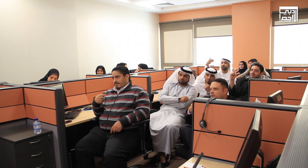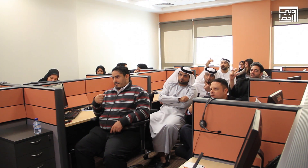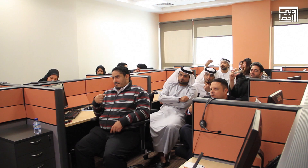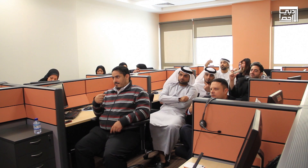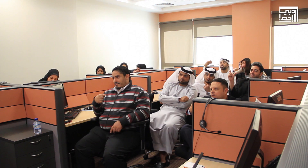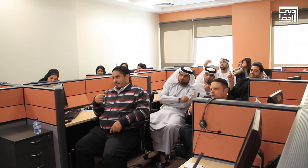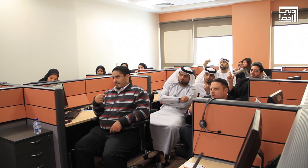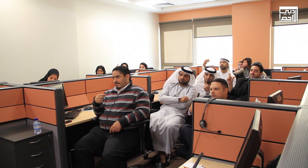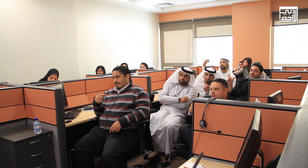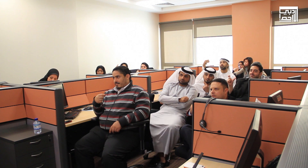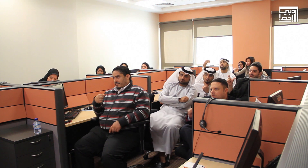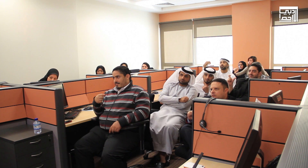مثل الصفر